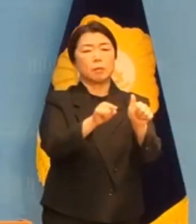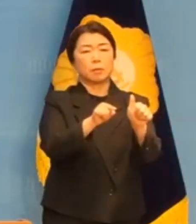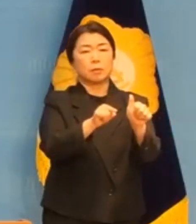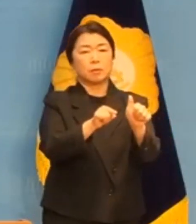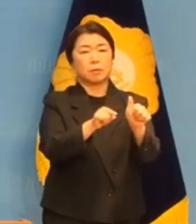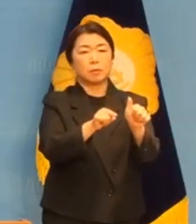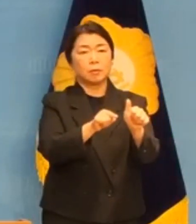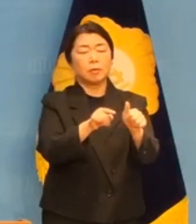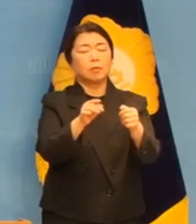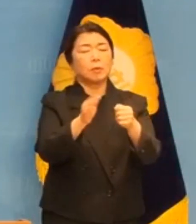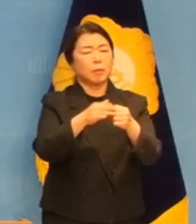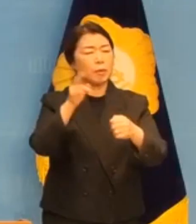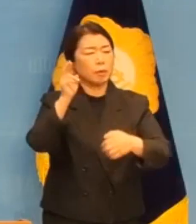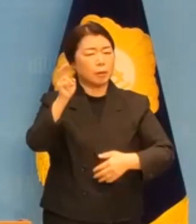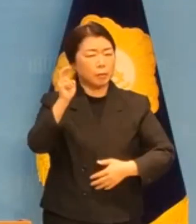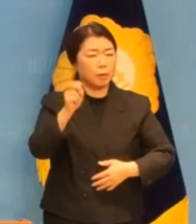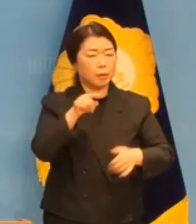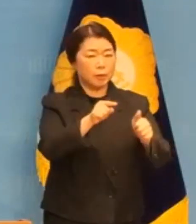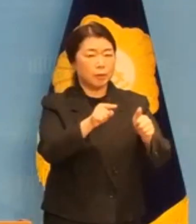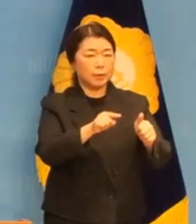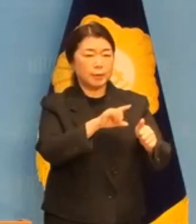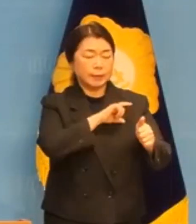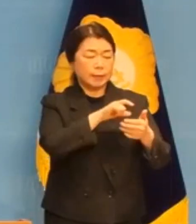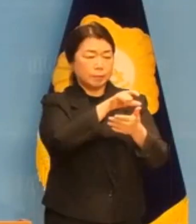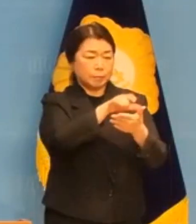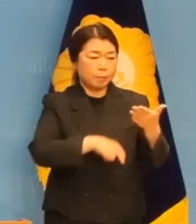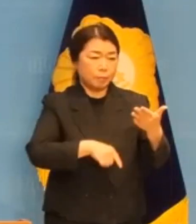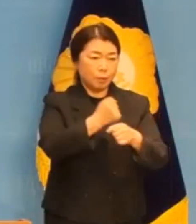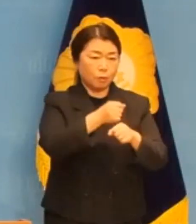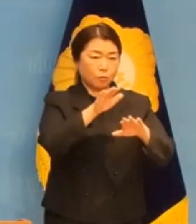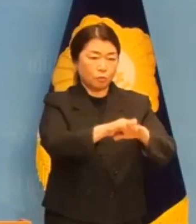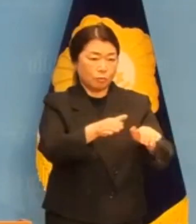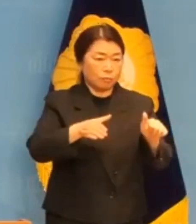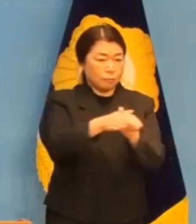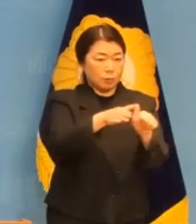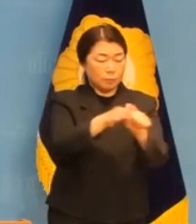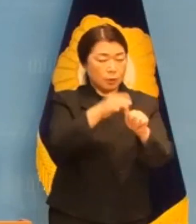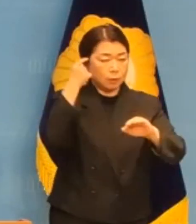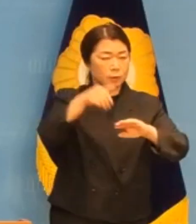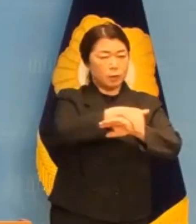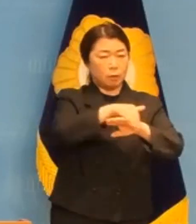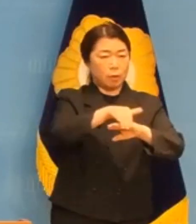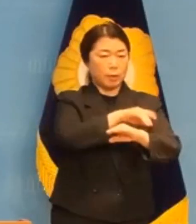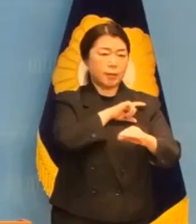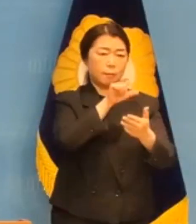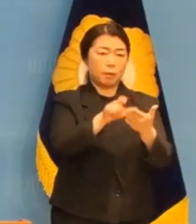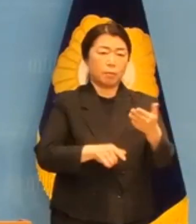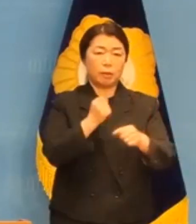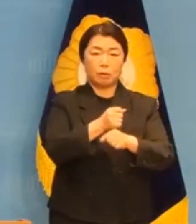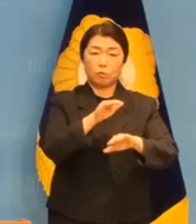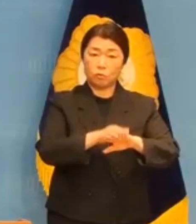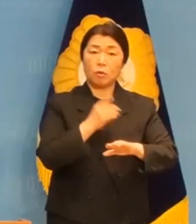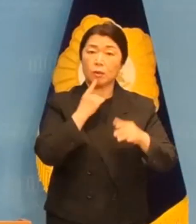겨냥한 일종의 블랙리스트가 존재하는 것 아니냐는 의심까지 제기되고 있습니다.